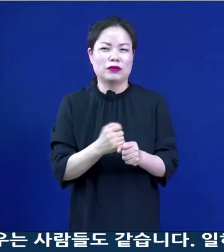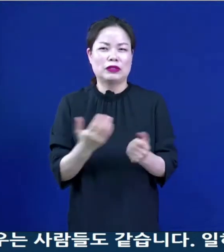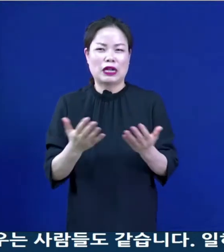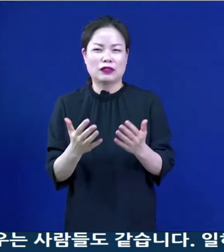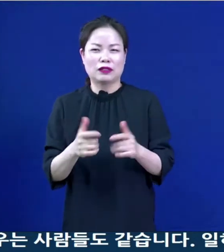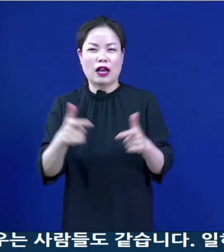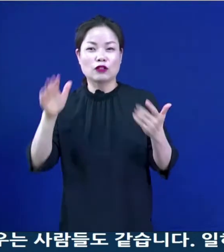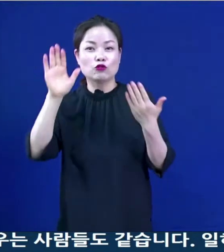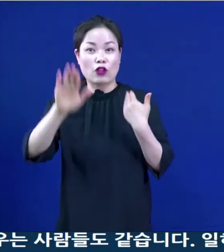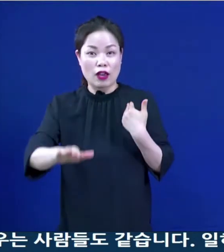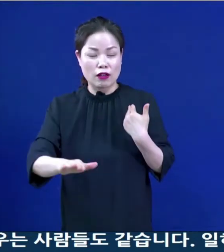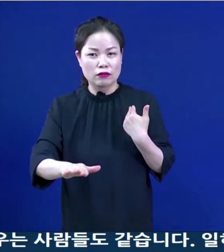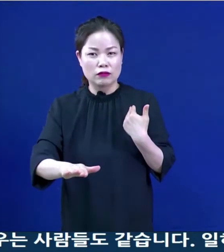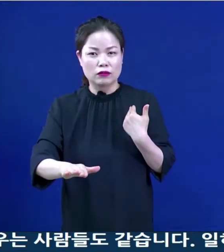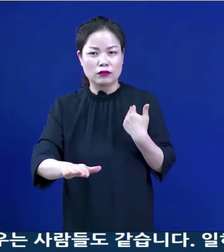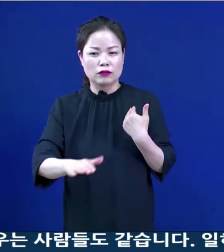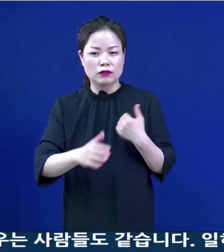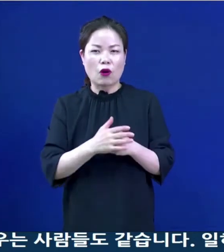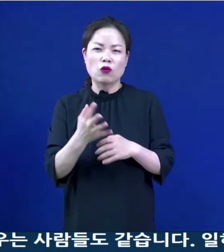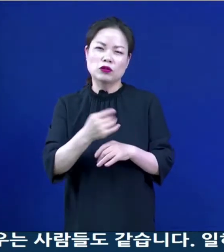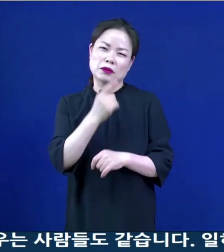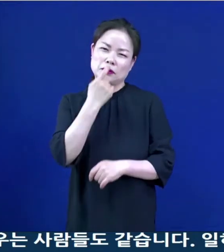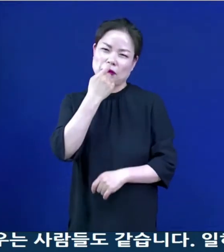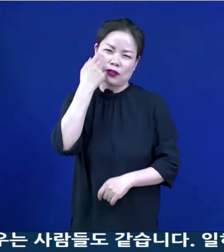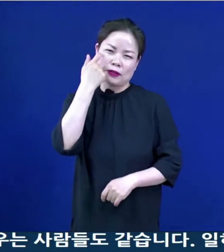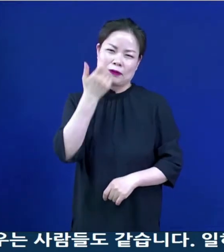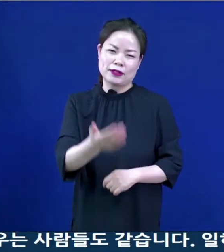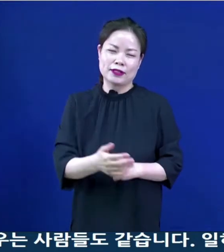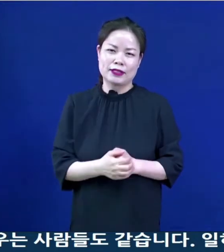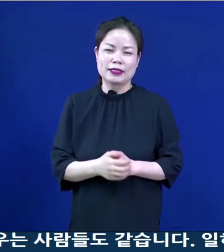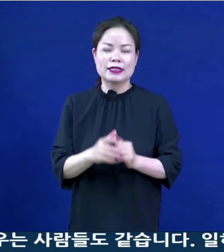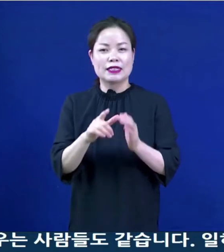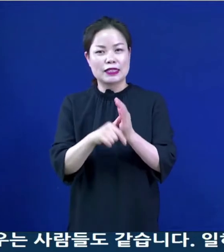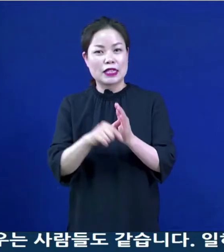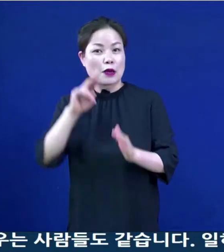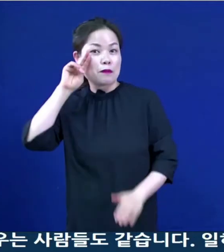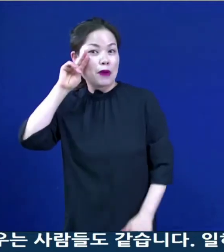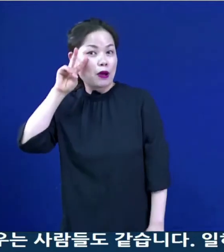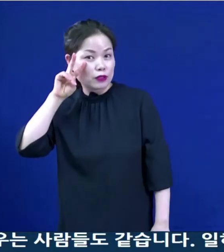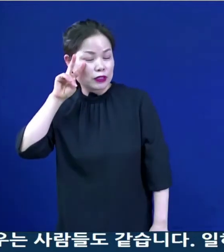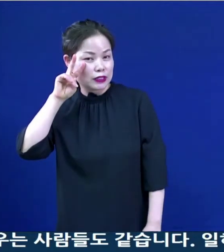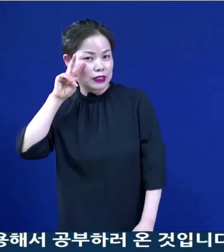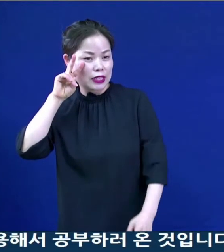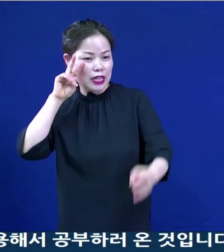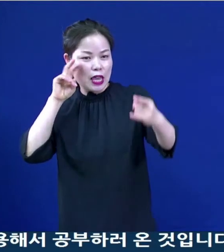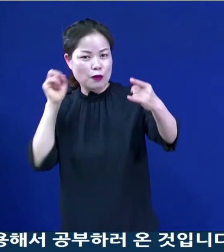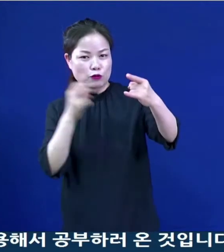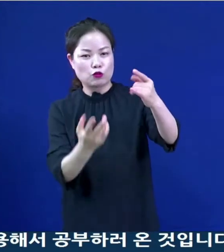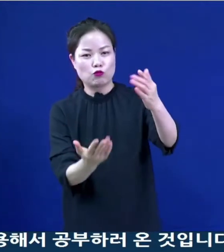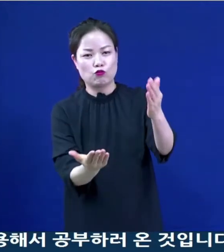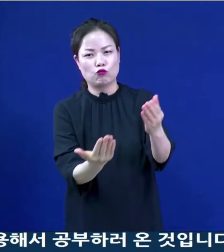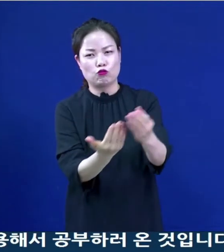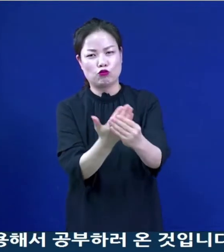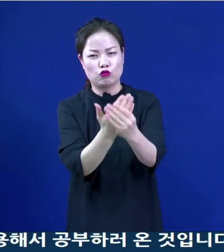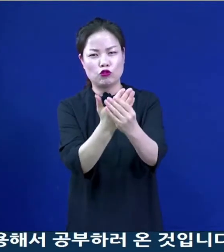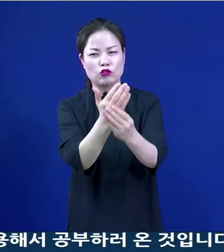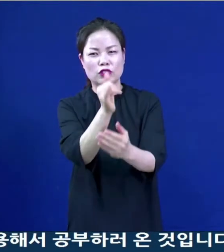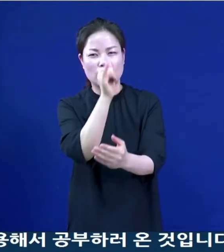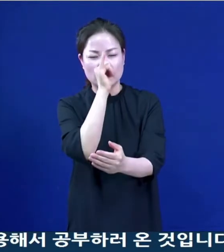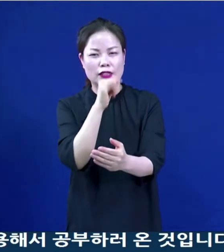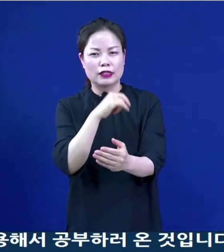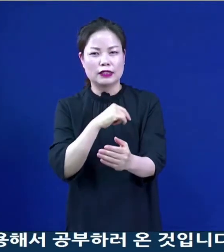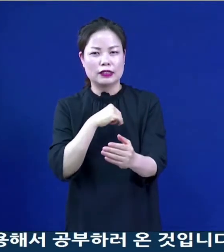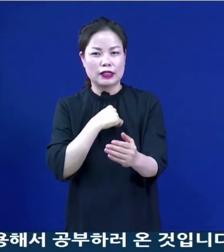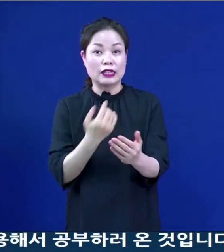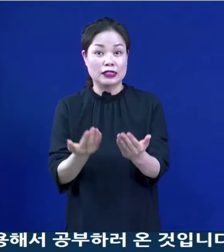다 한 다음에 언제 또 말씀을 배웁니까? 그러니까 이 시대에 바울이나 이 에베소의 부흥을 일으켰던 사람은 정말 시간을 쪼갰던